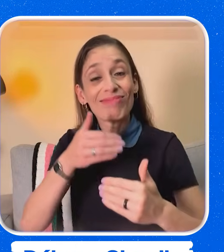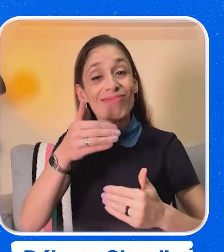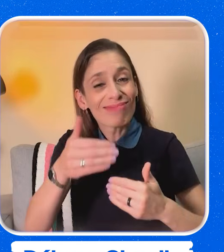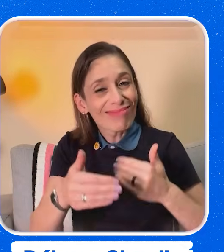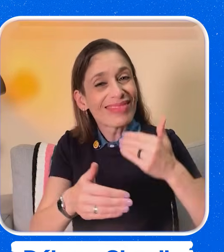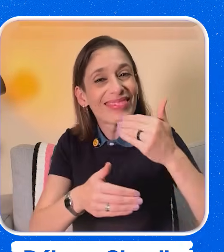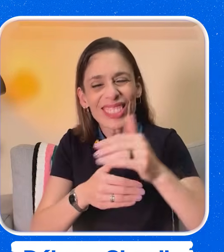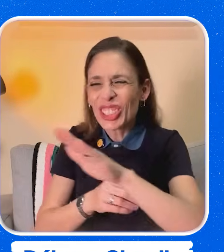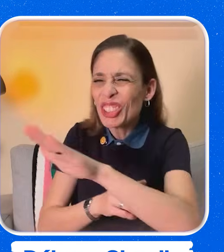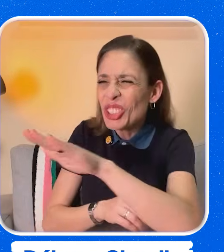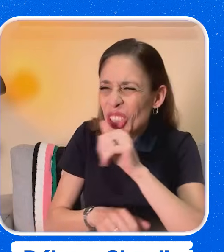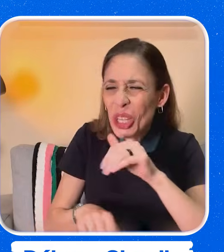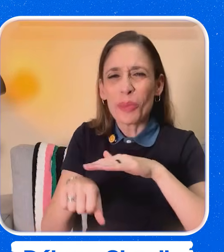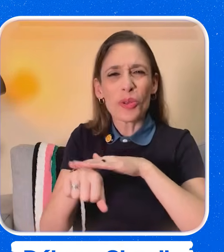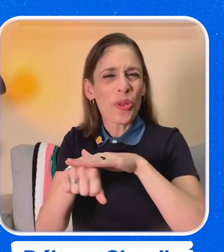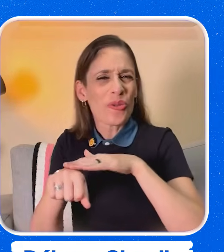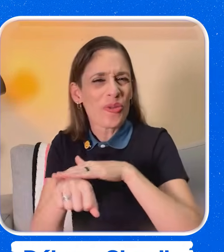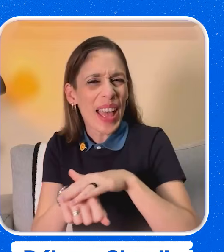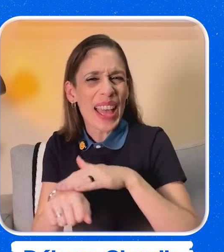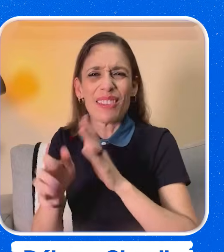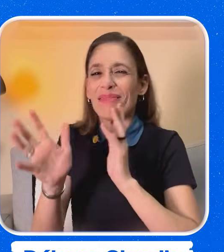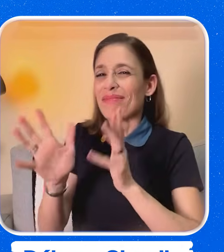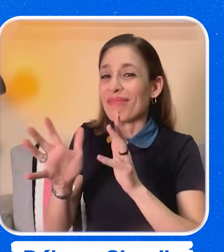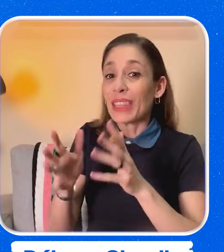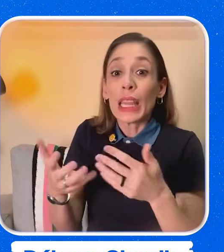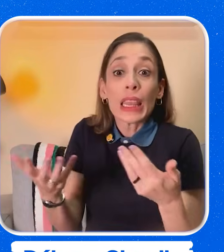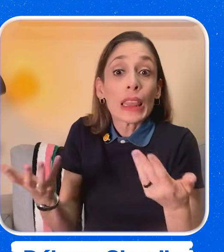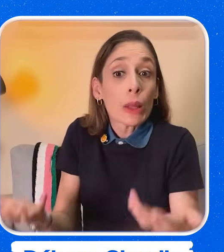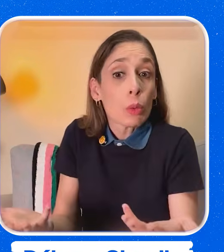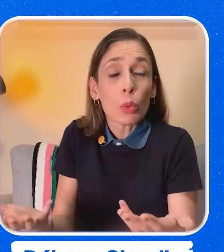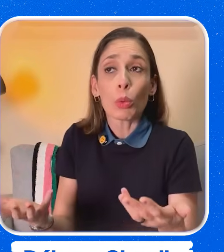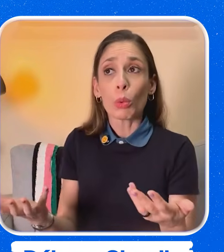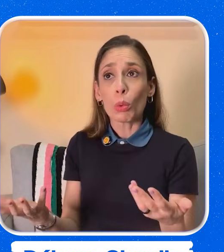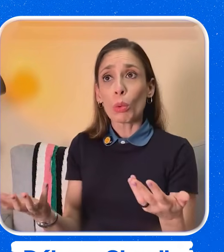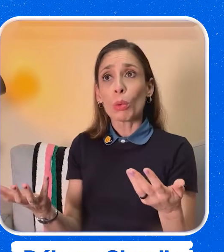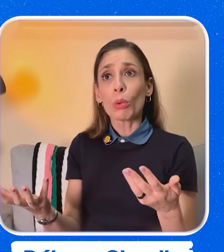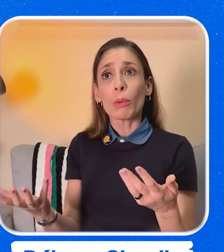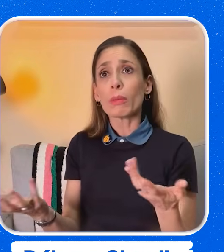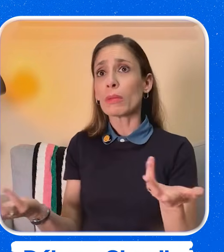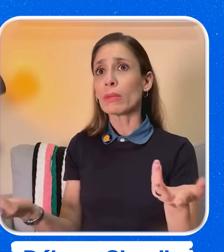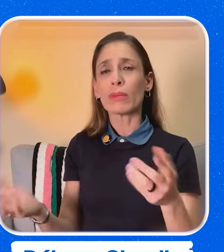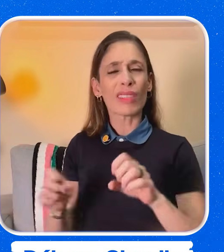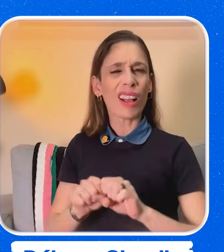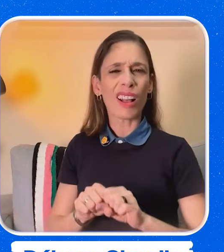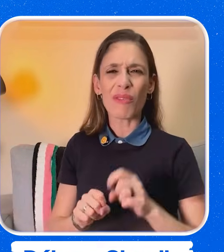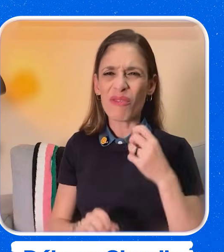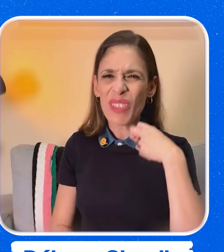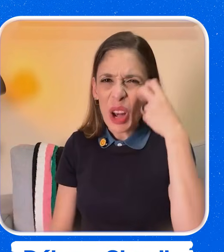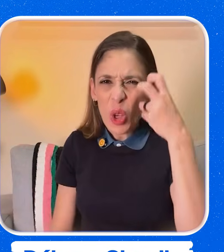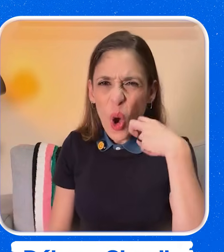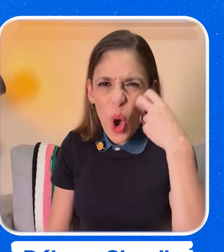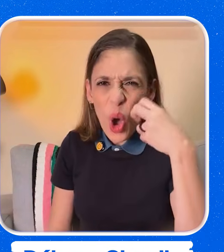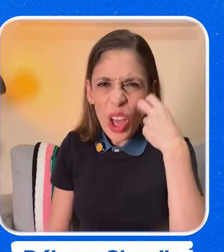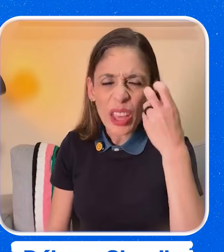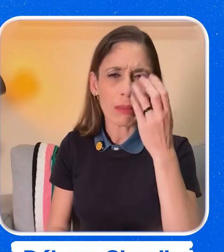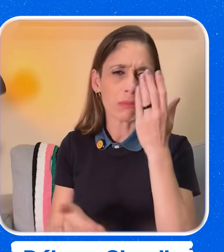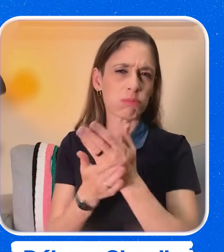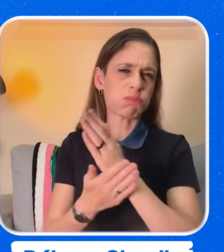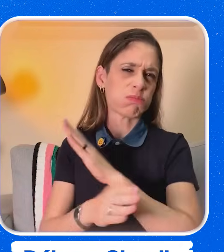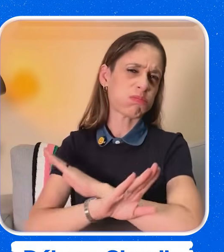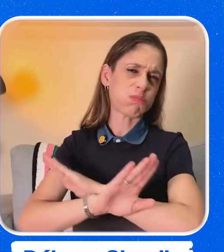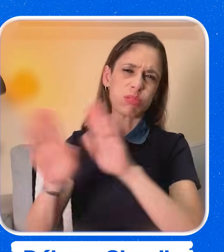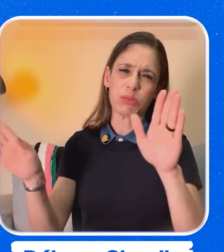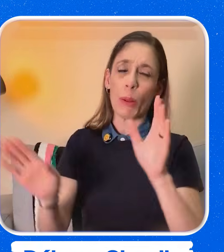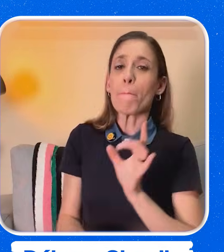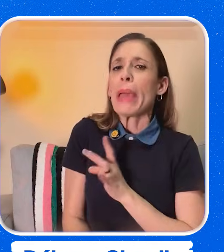Eu chamo e começo a conversar. Então, assim, você quebrar a vergonha de errar, o medo de errar. Eu